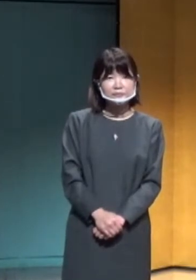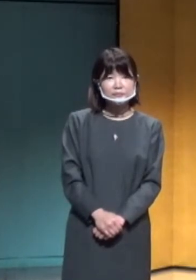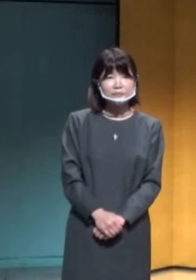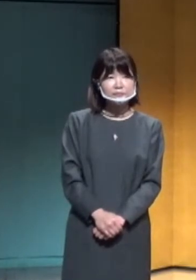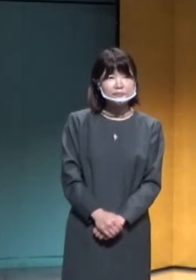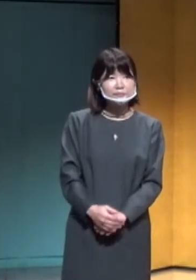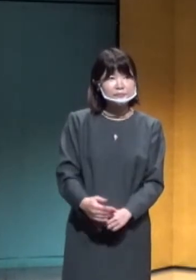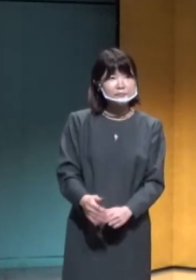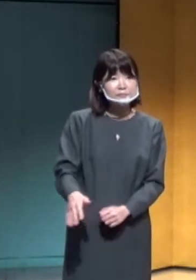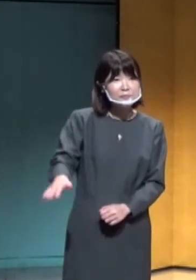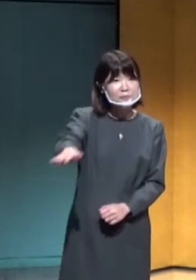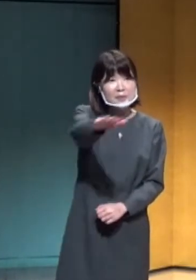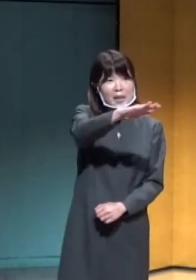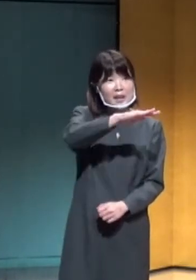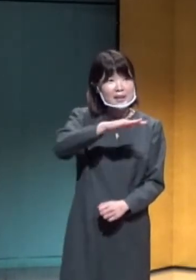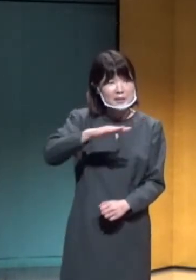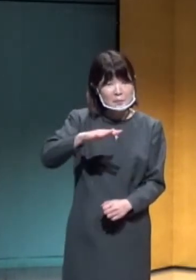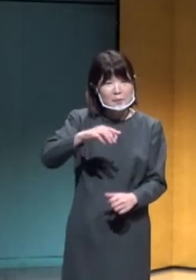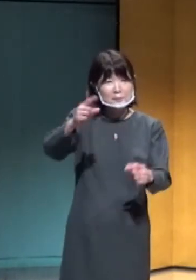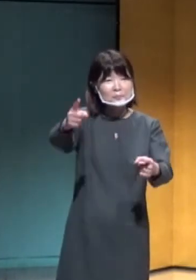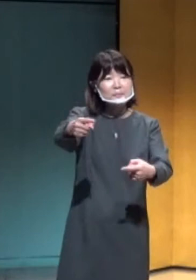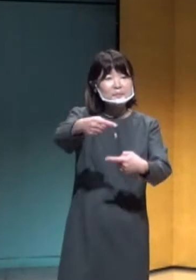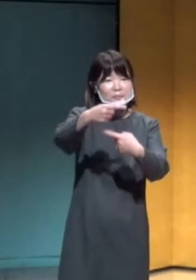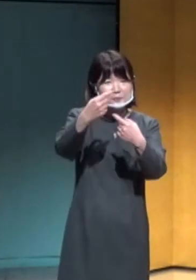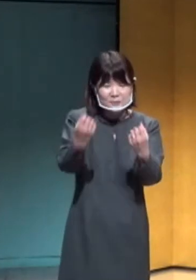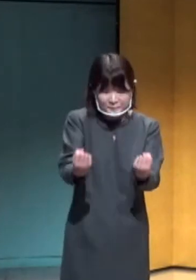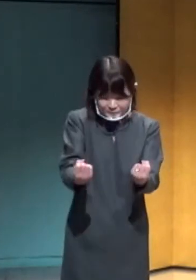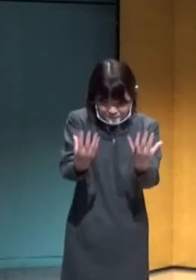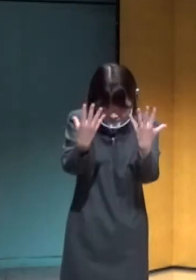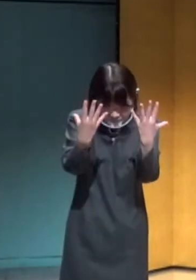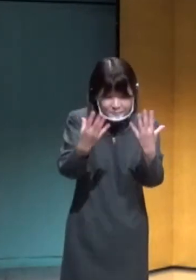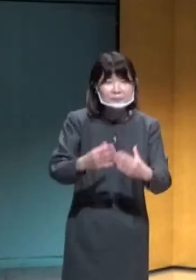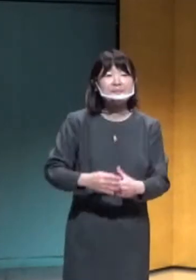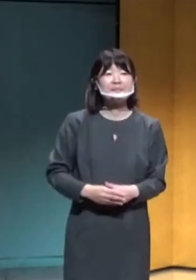ご来場の皆様、新年おめでとうございます。